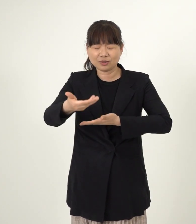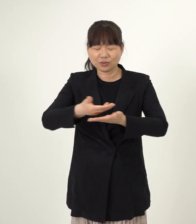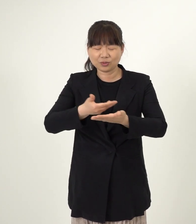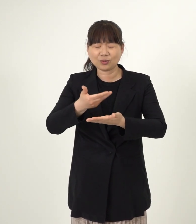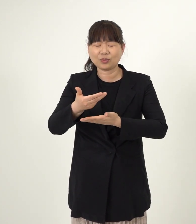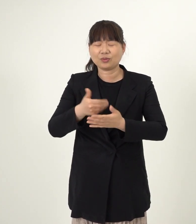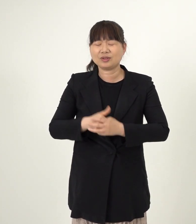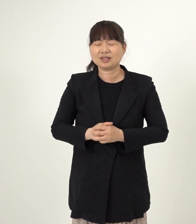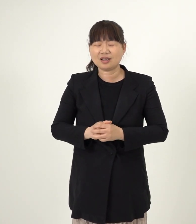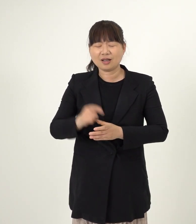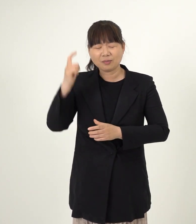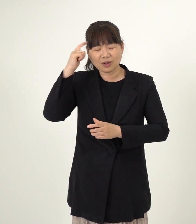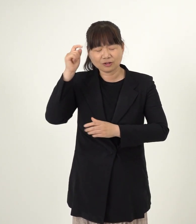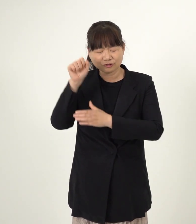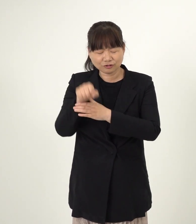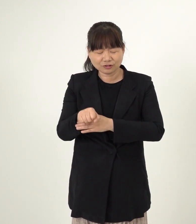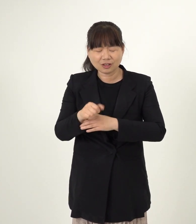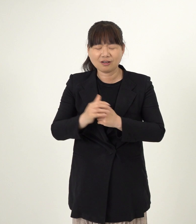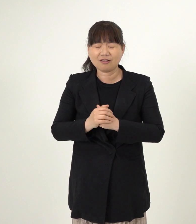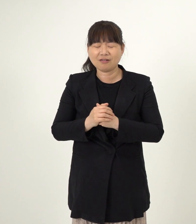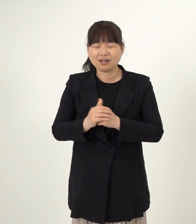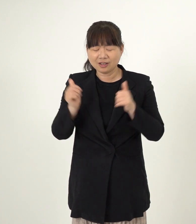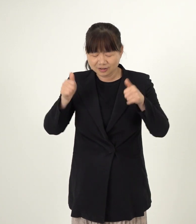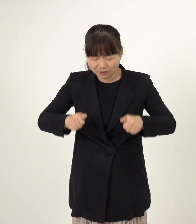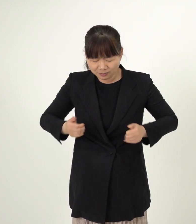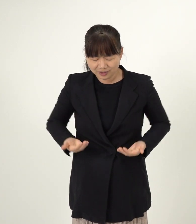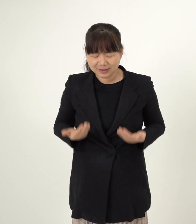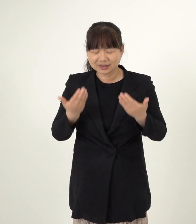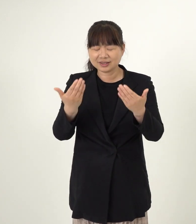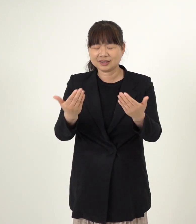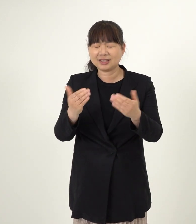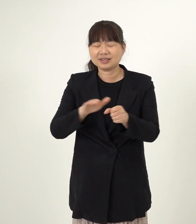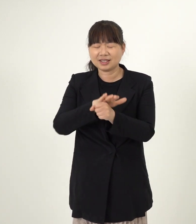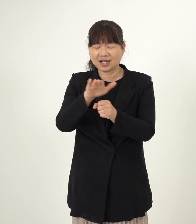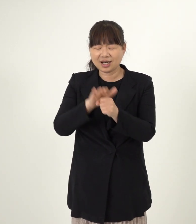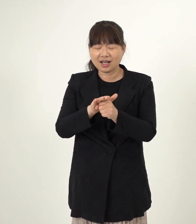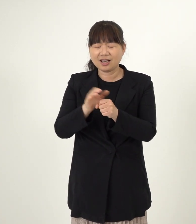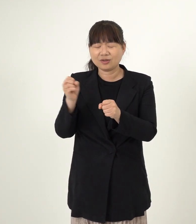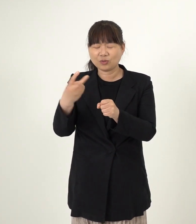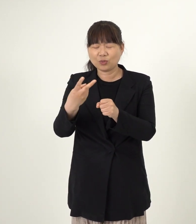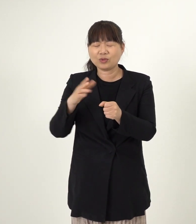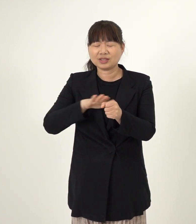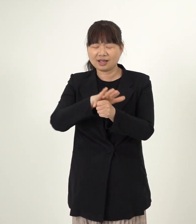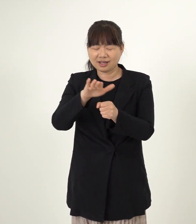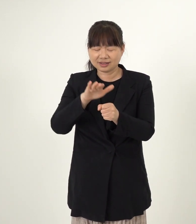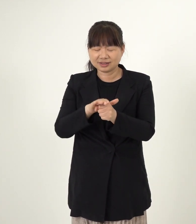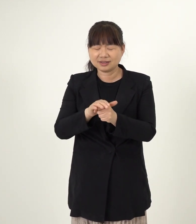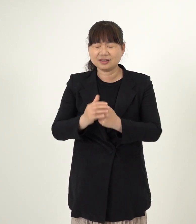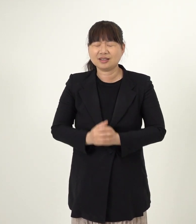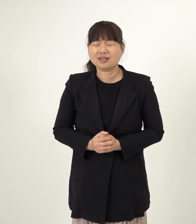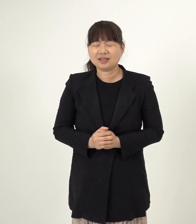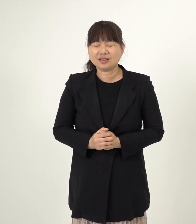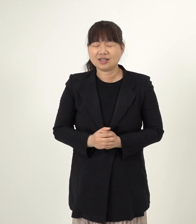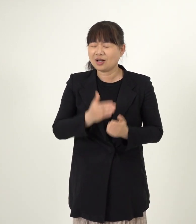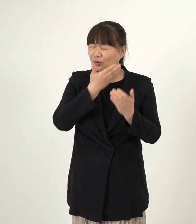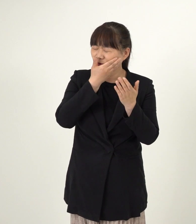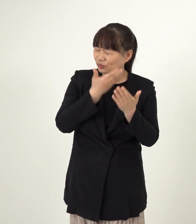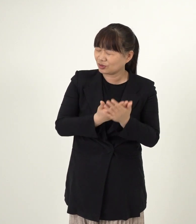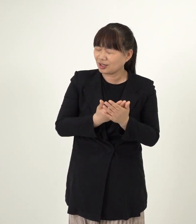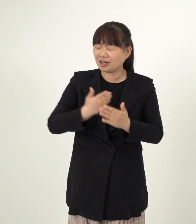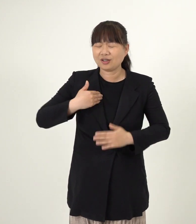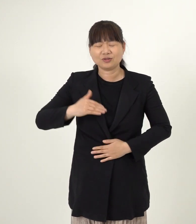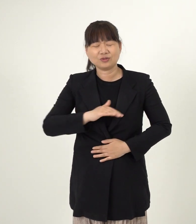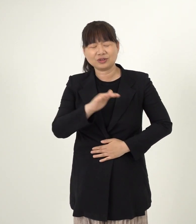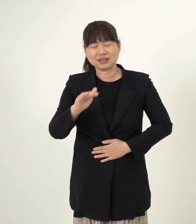교통하심이 머리 숙여 경배를 드리는 사랑하고 사랑하는 귀한